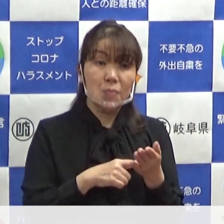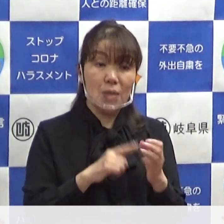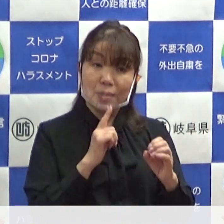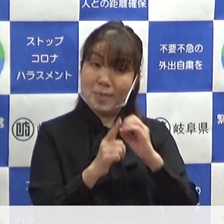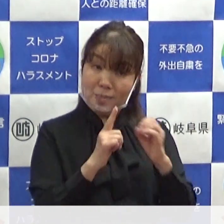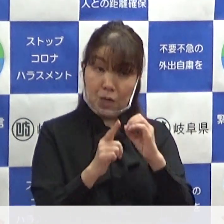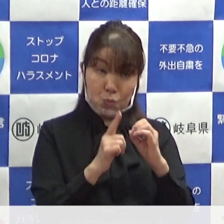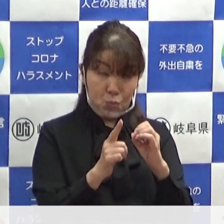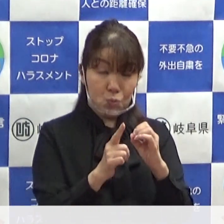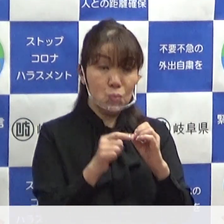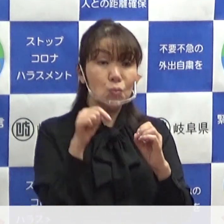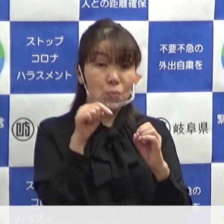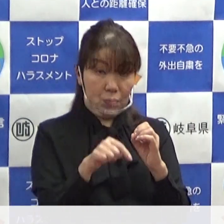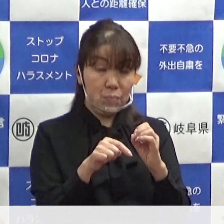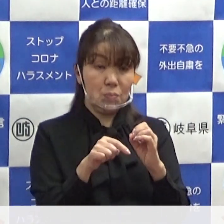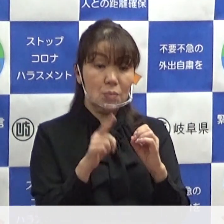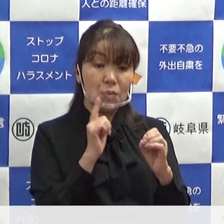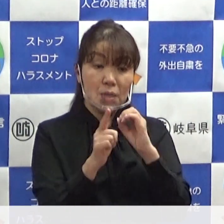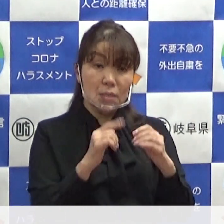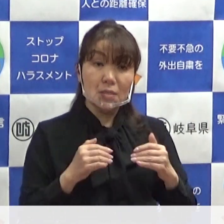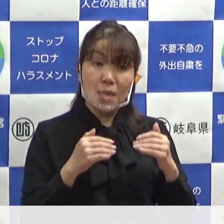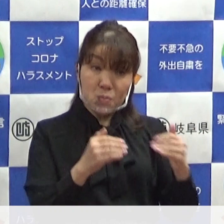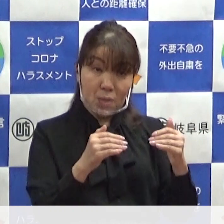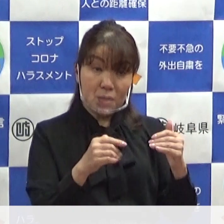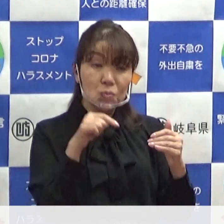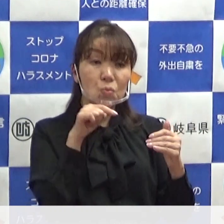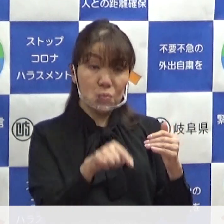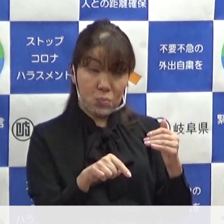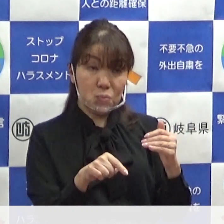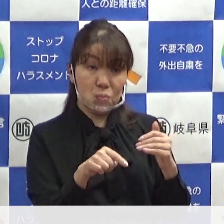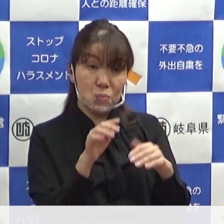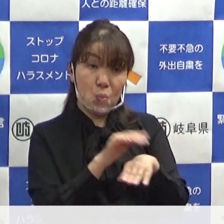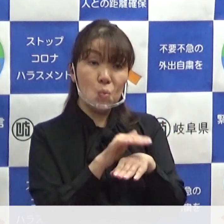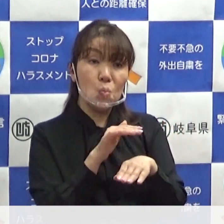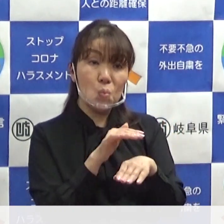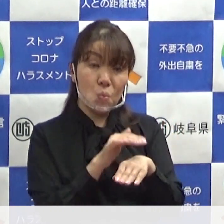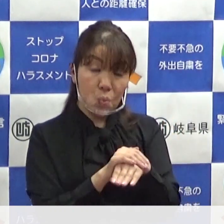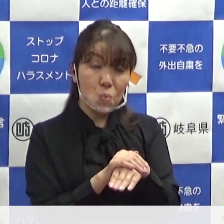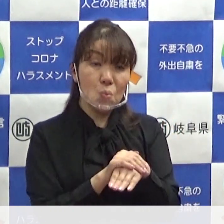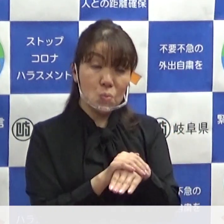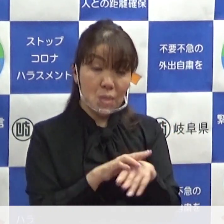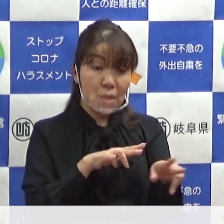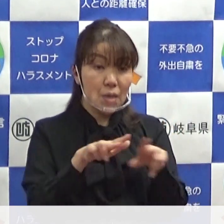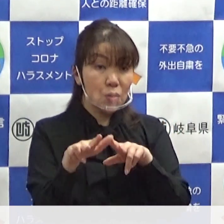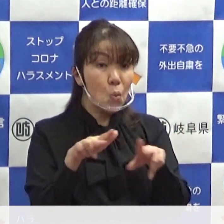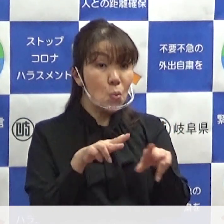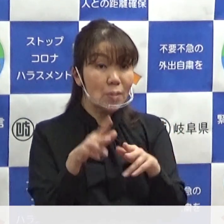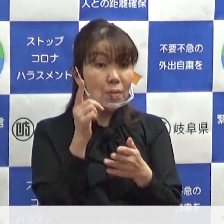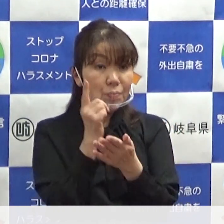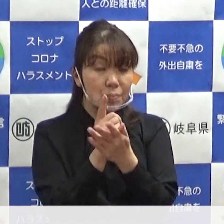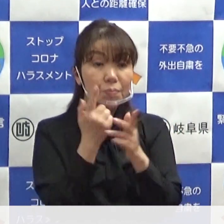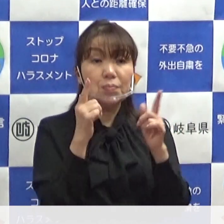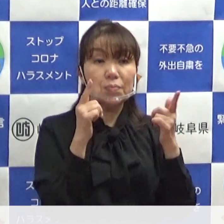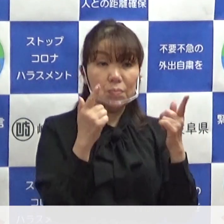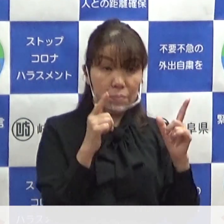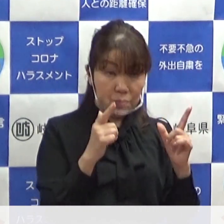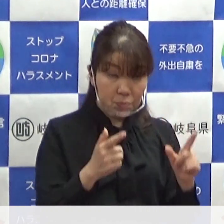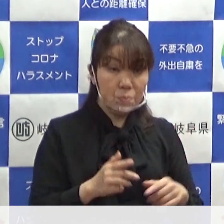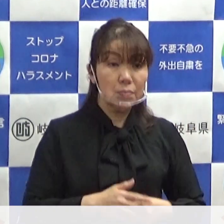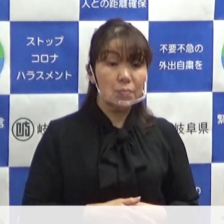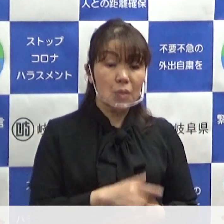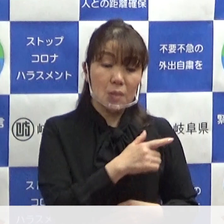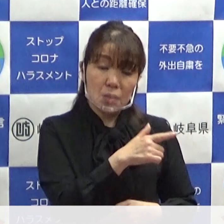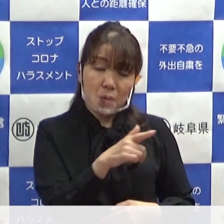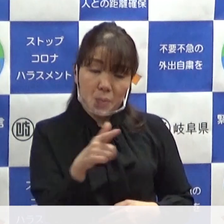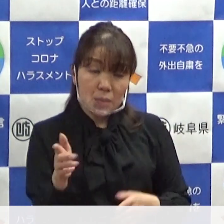ジタル化ですね。デジタル化という切り口で、まあ、行政のみならずさ